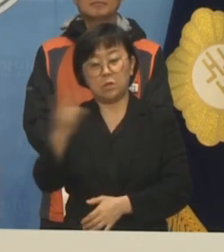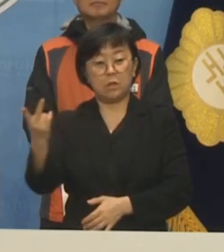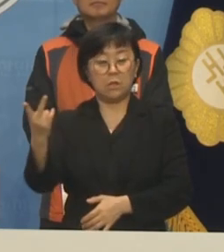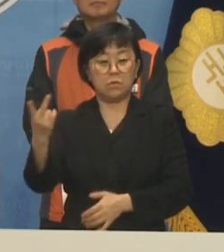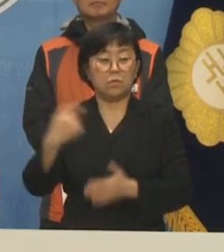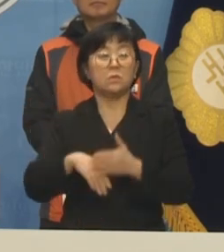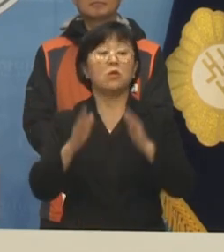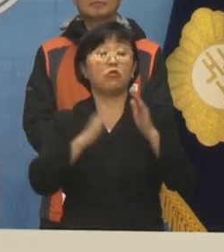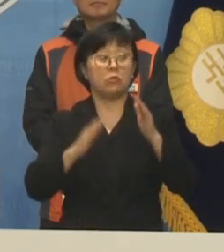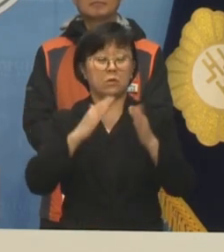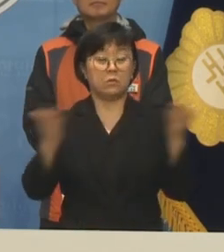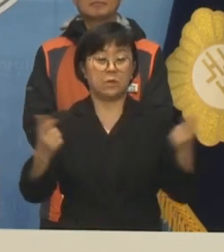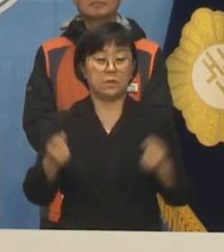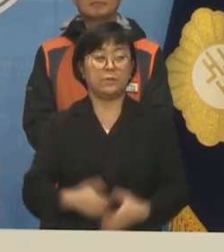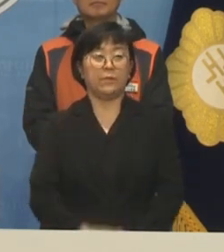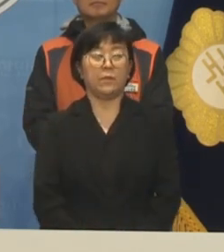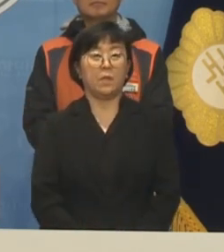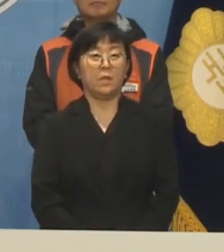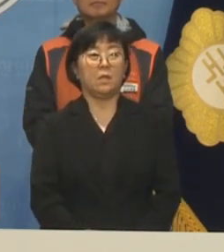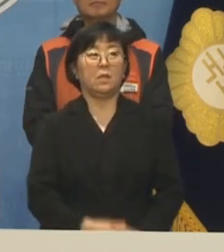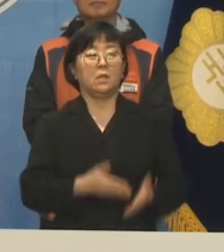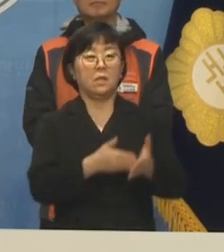전환하라. 요구 2.